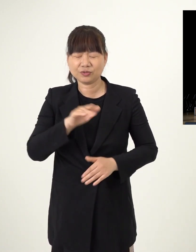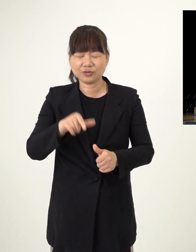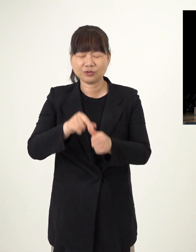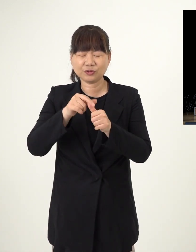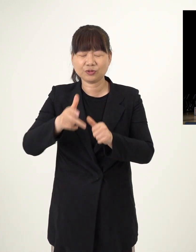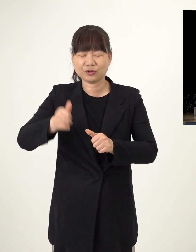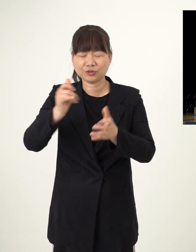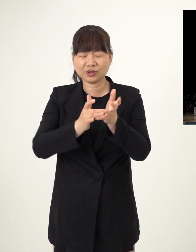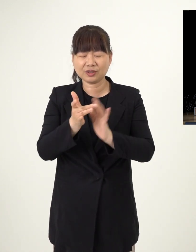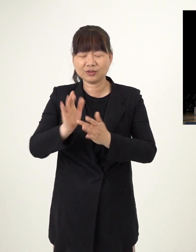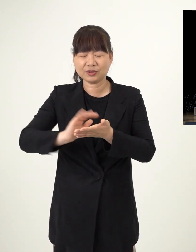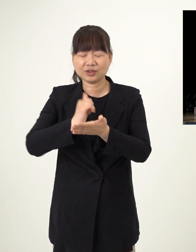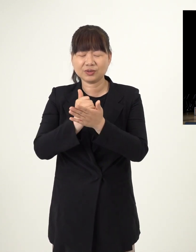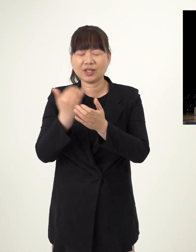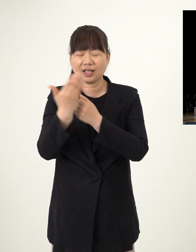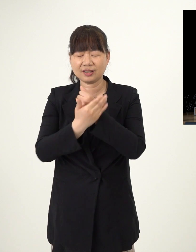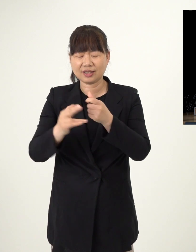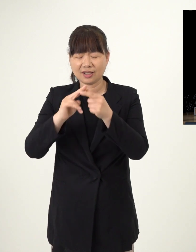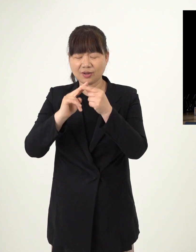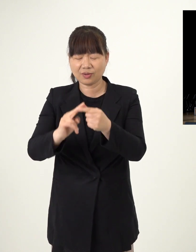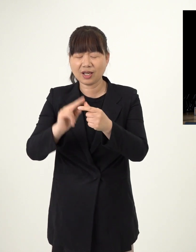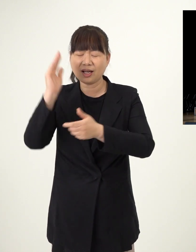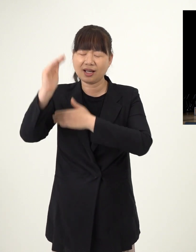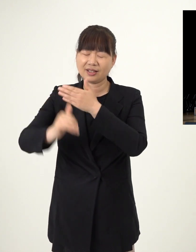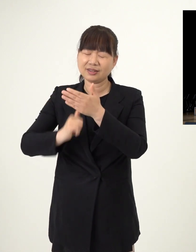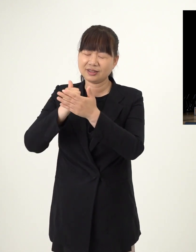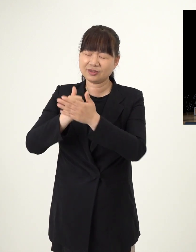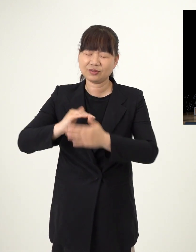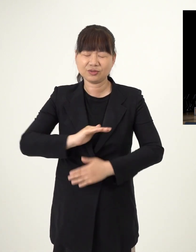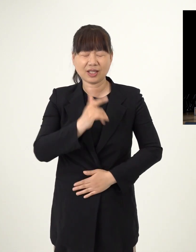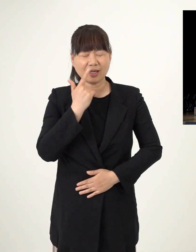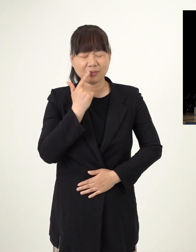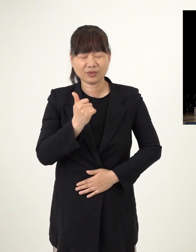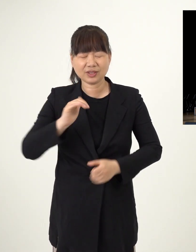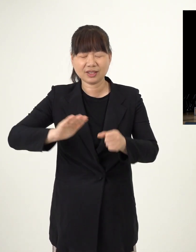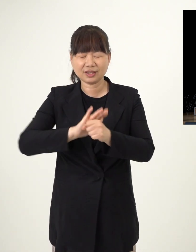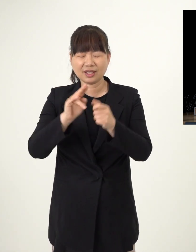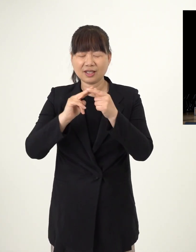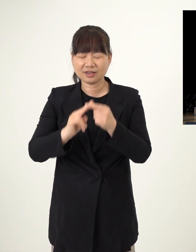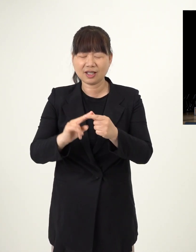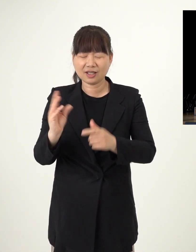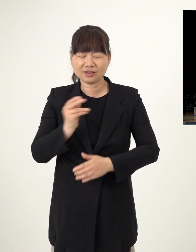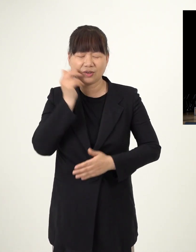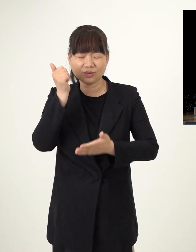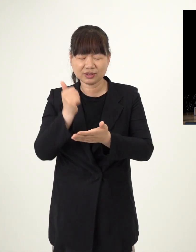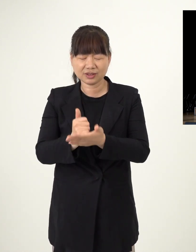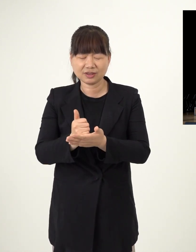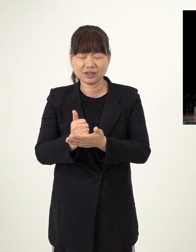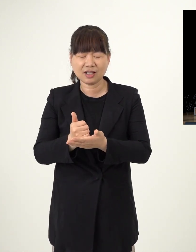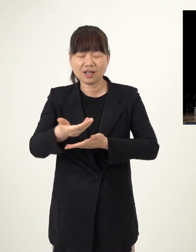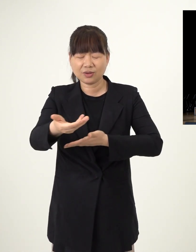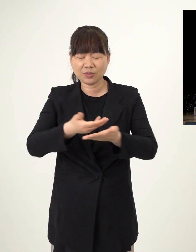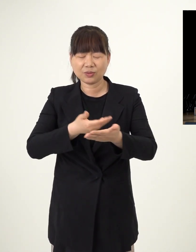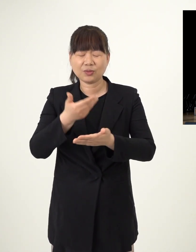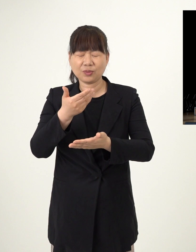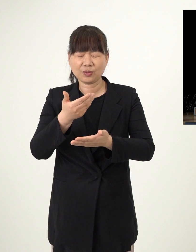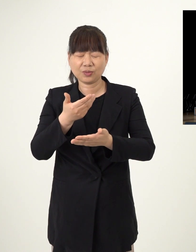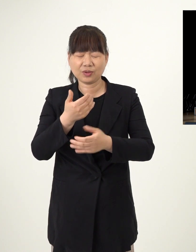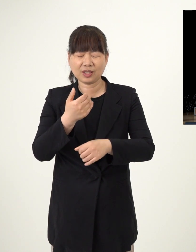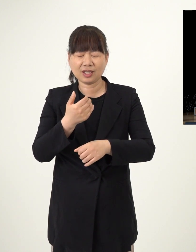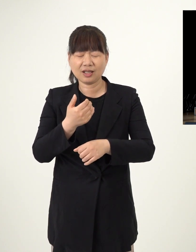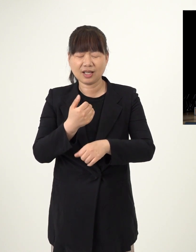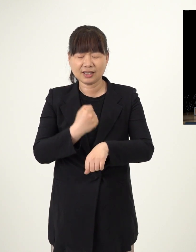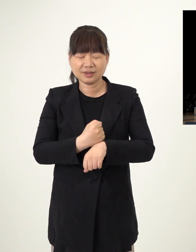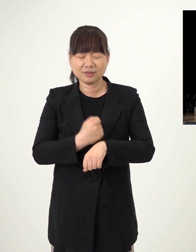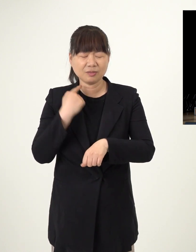구주 예수 그리스도의 은혜와 하나님 우리 아버지의 사랑과 성령님의 교통하심이